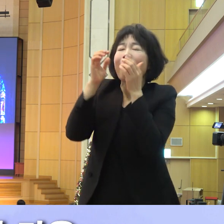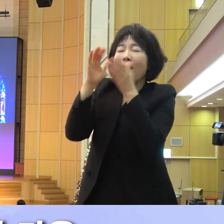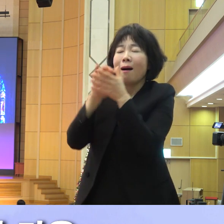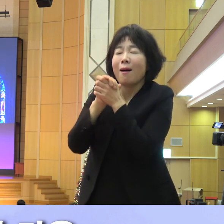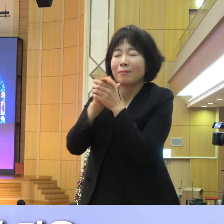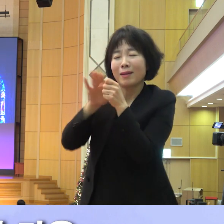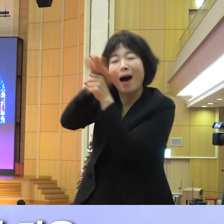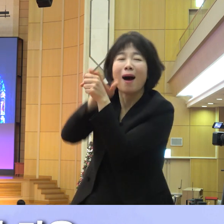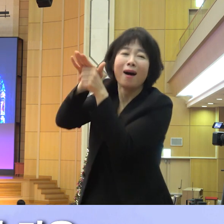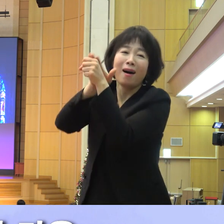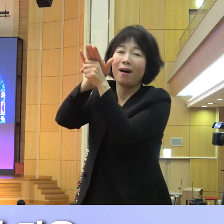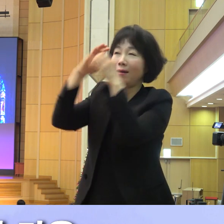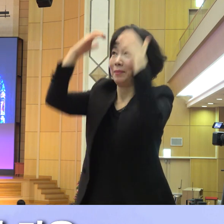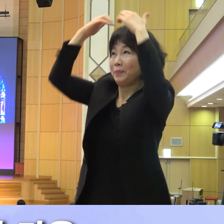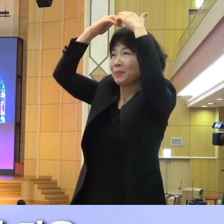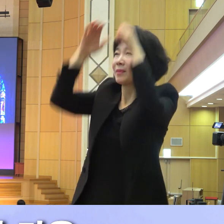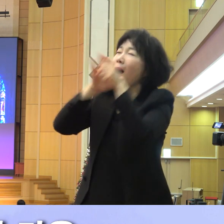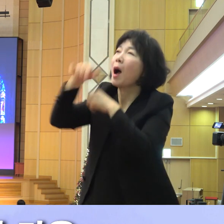창세기